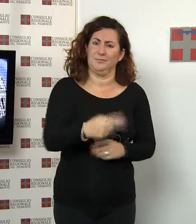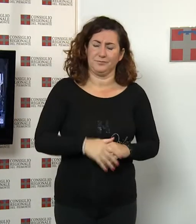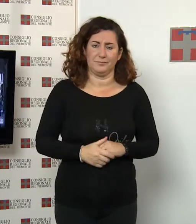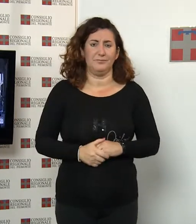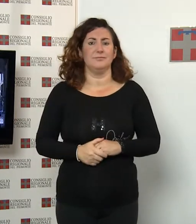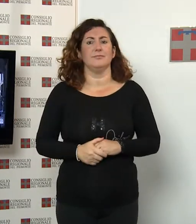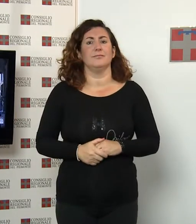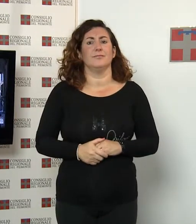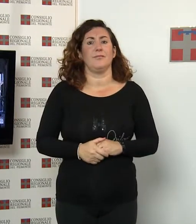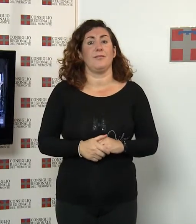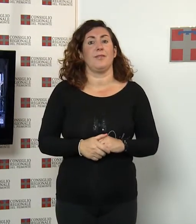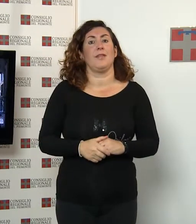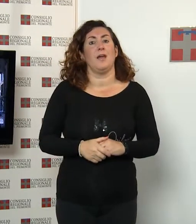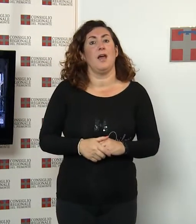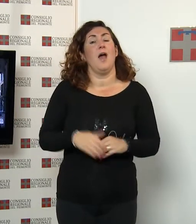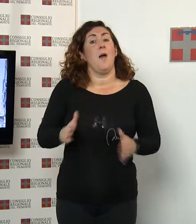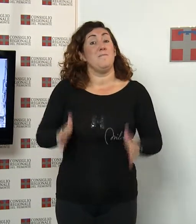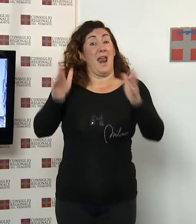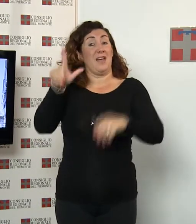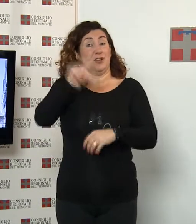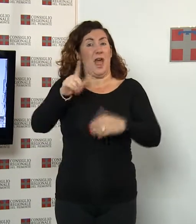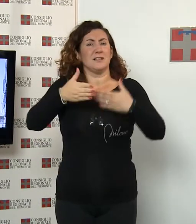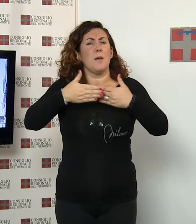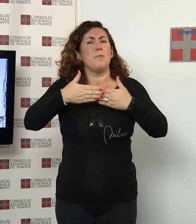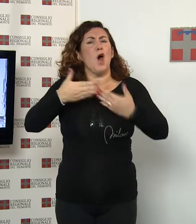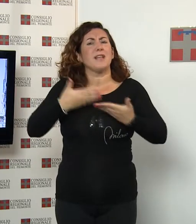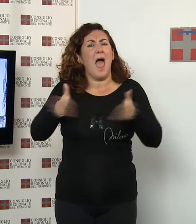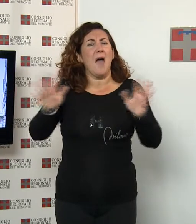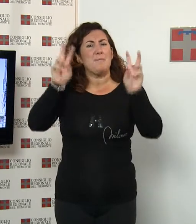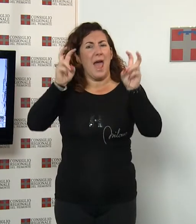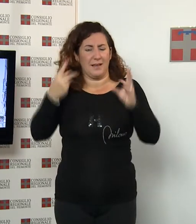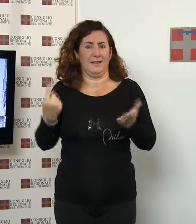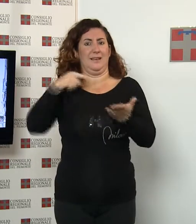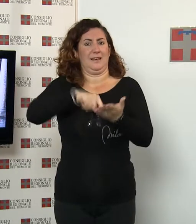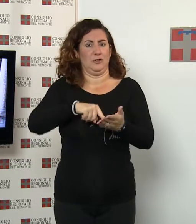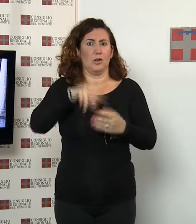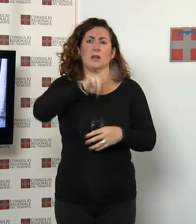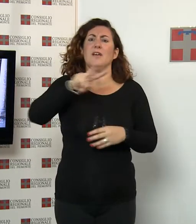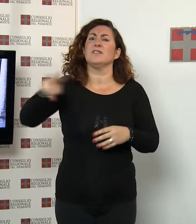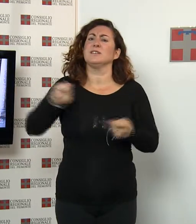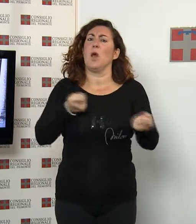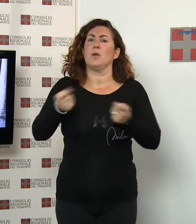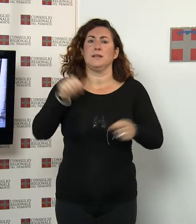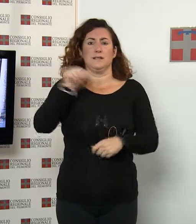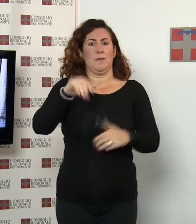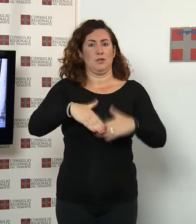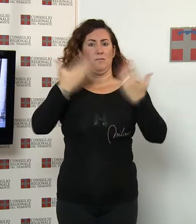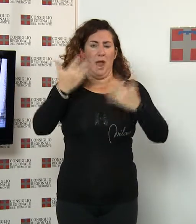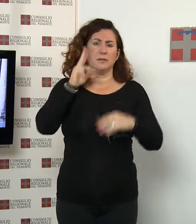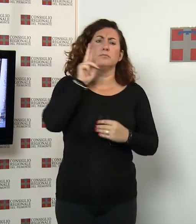riprende l'iniziativa porte aperte a palazzo lascaris visite guidate e sabato mattina alla sede del consiglio regionale